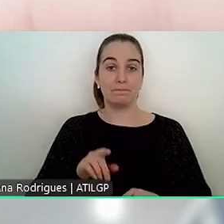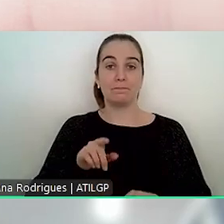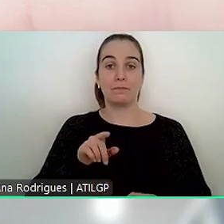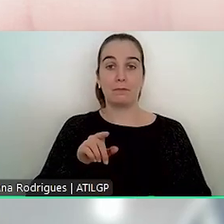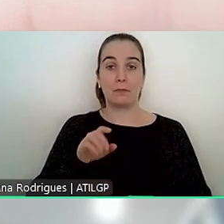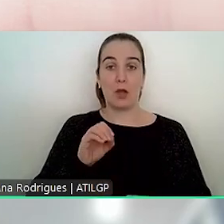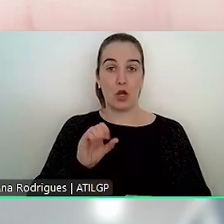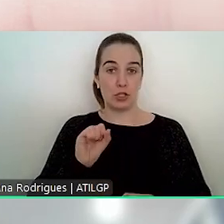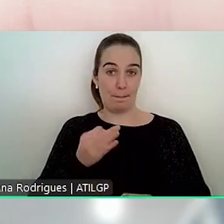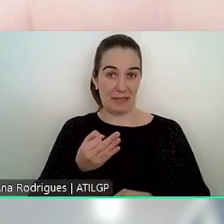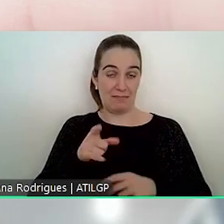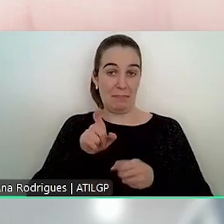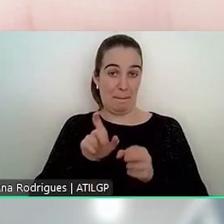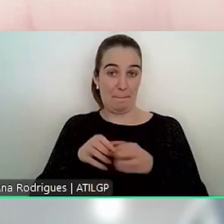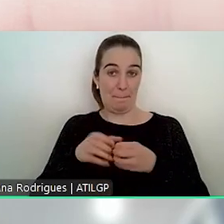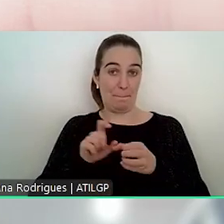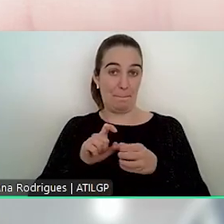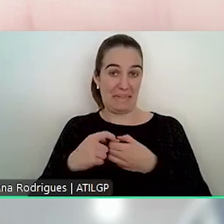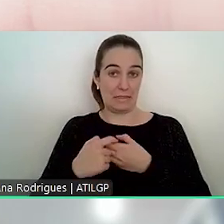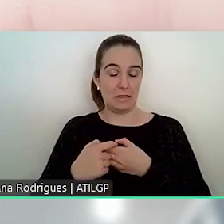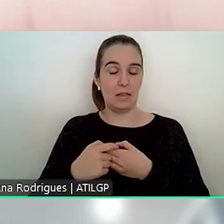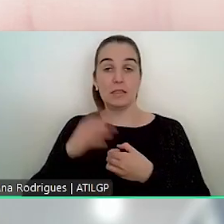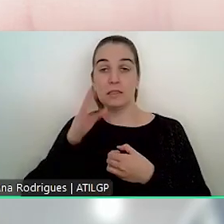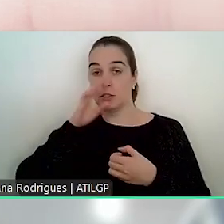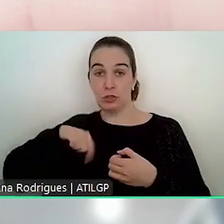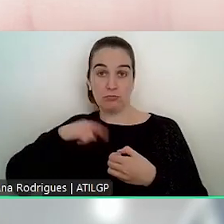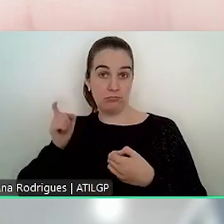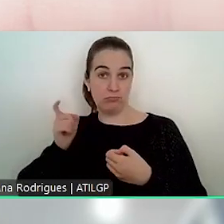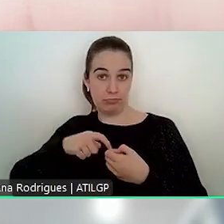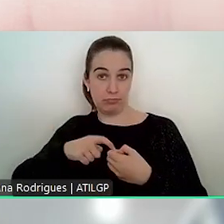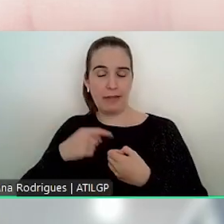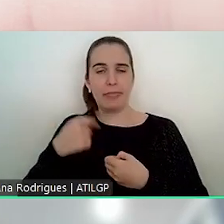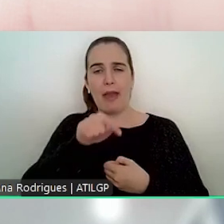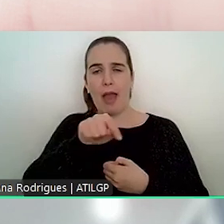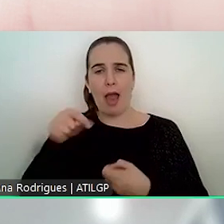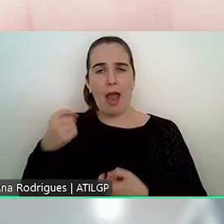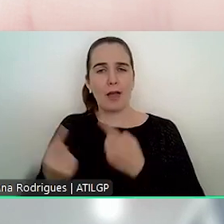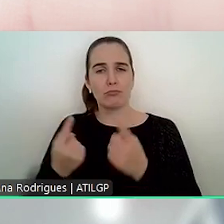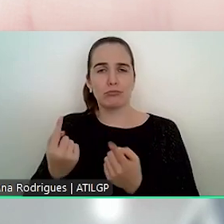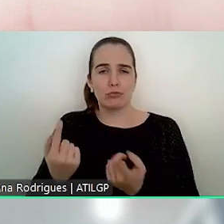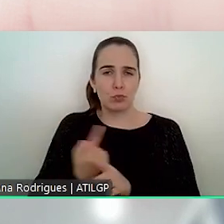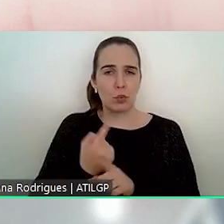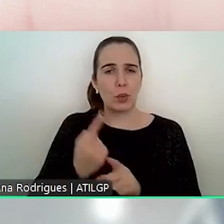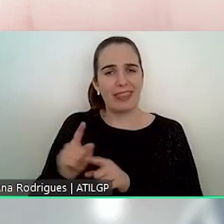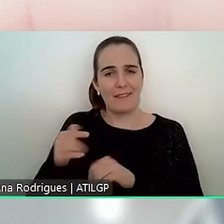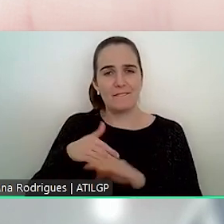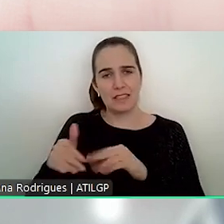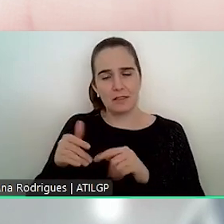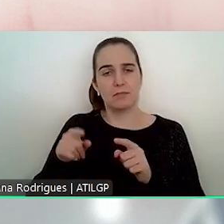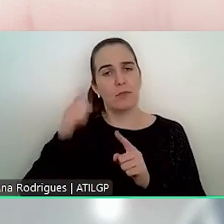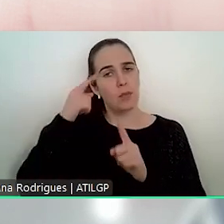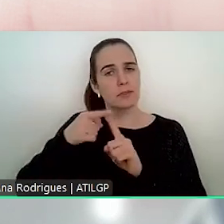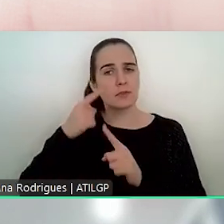esta parceria nos obriga a compromissos que são vocacionados para a maior transparência,